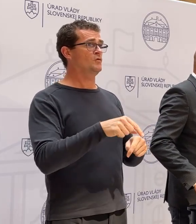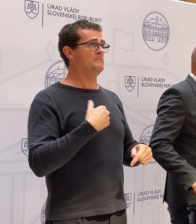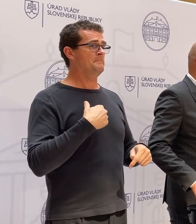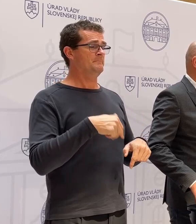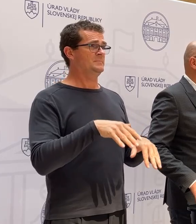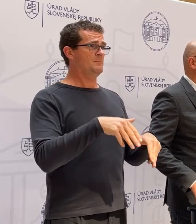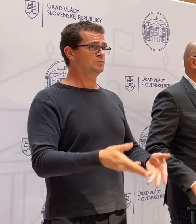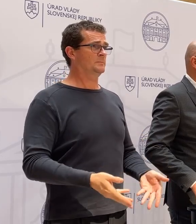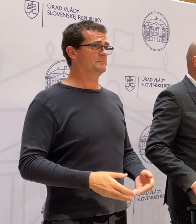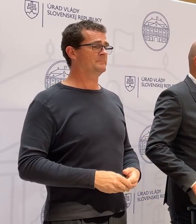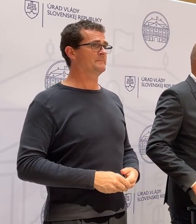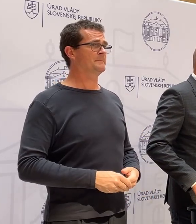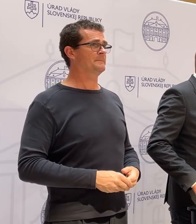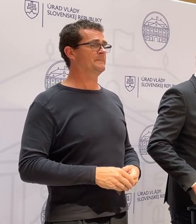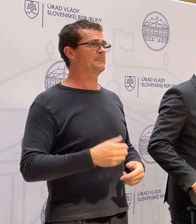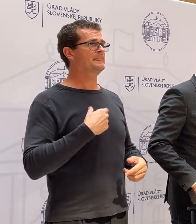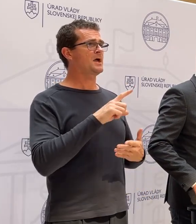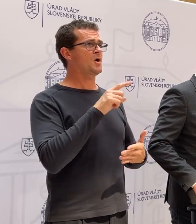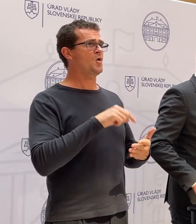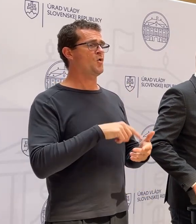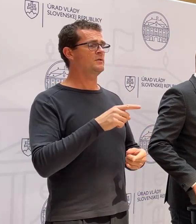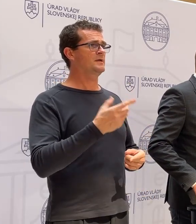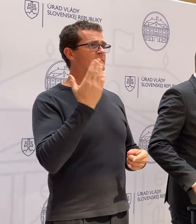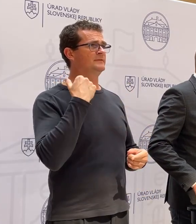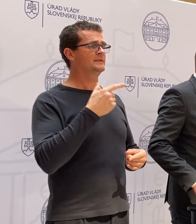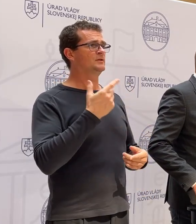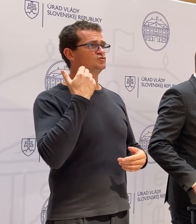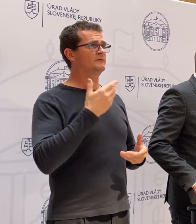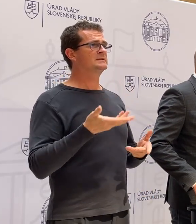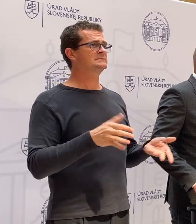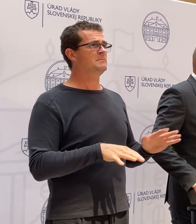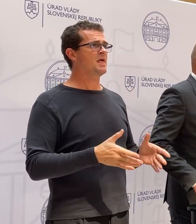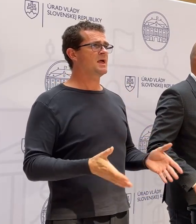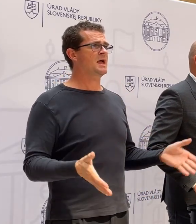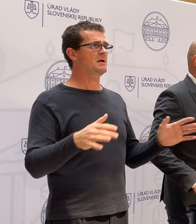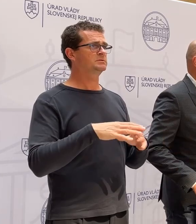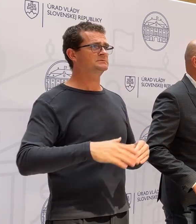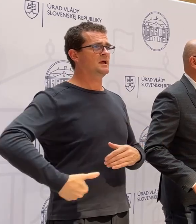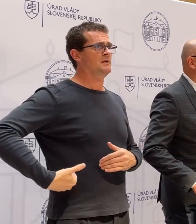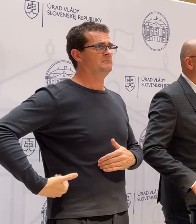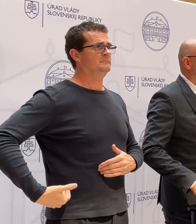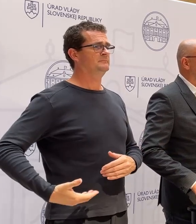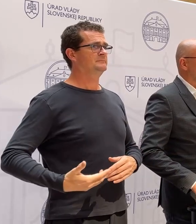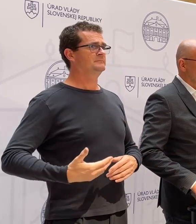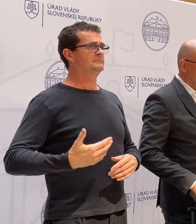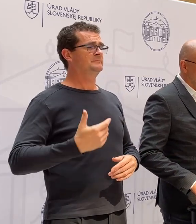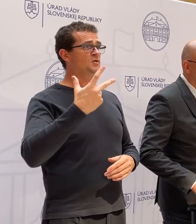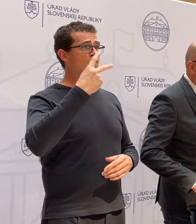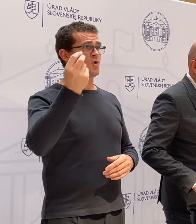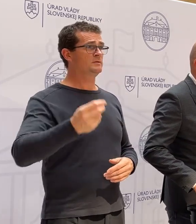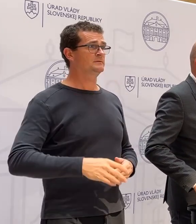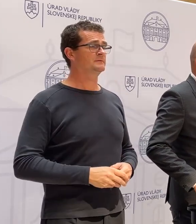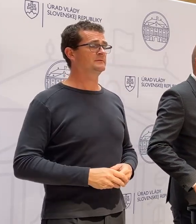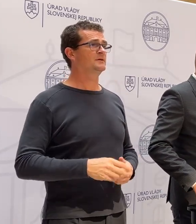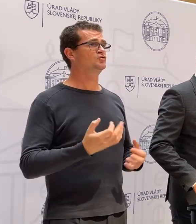tej pozícii. Hej. Nadviažem ešte na tú otázku. Väčšinou vo filmoch to vyzerá, že si človek zbalí krabicu, vezme ju pod pazuchu. To býva iba... Kvietok a odchádza.